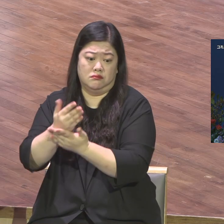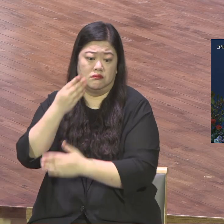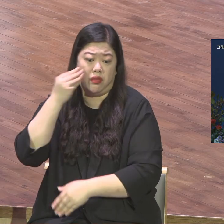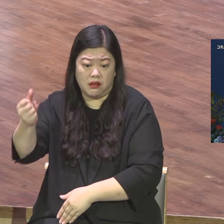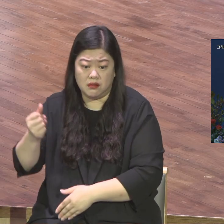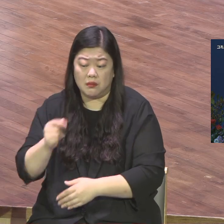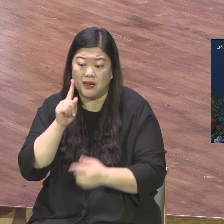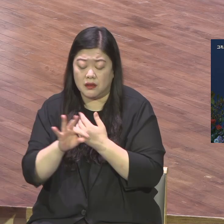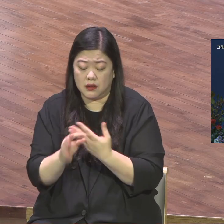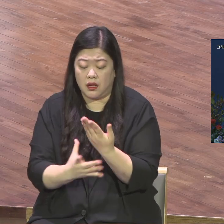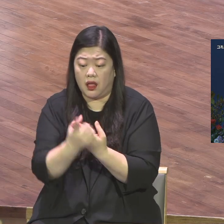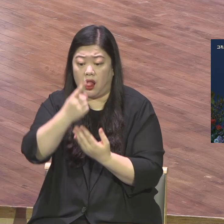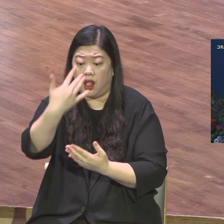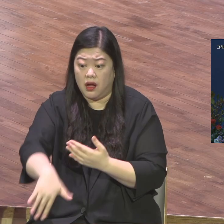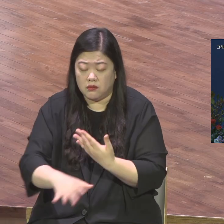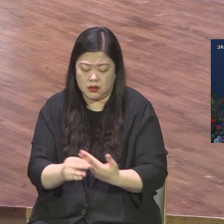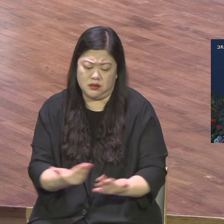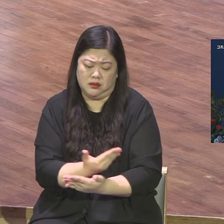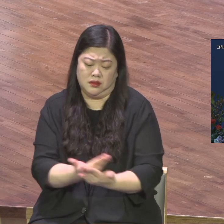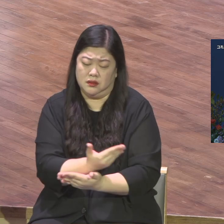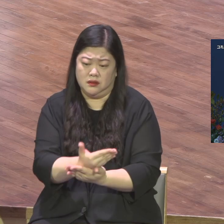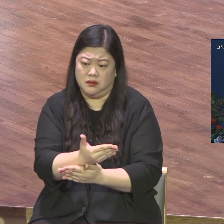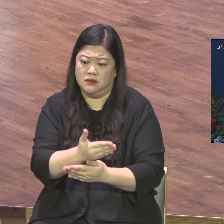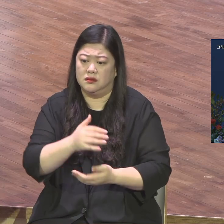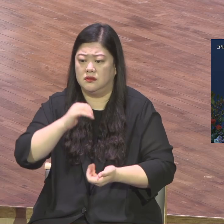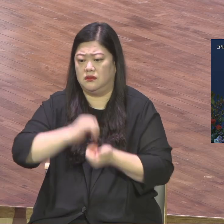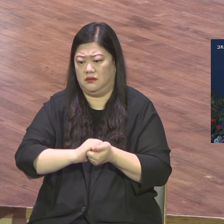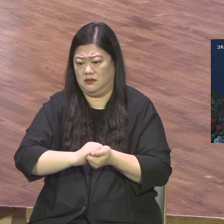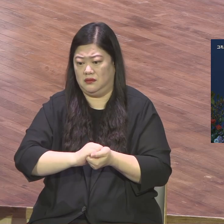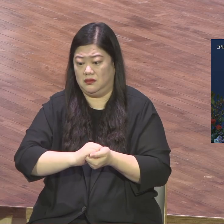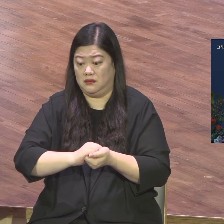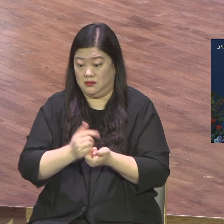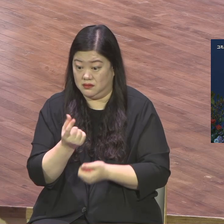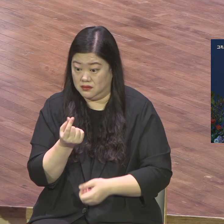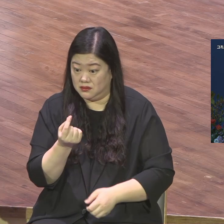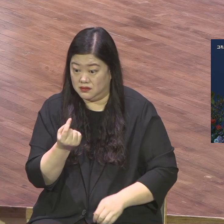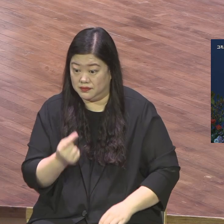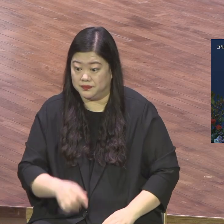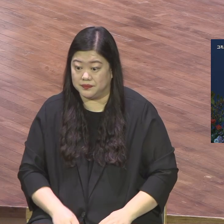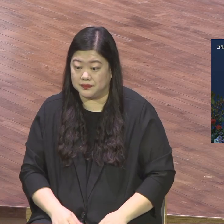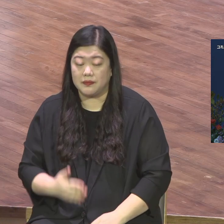안 되지. 이 사단의 전략이에요. 제가 지난